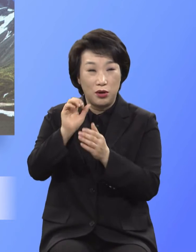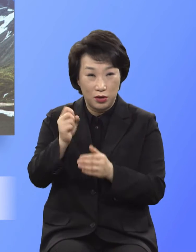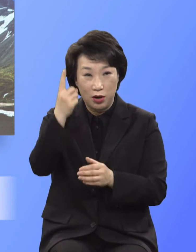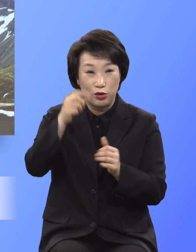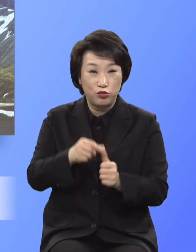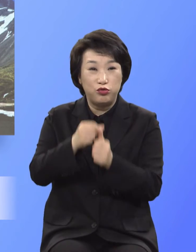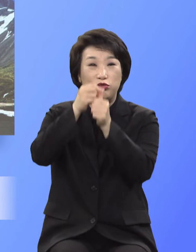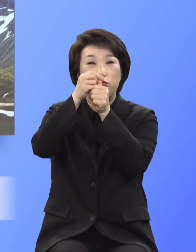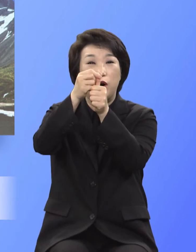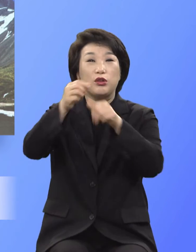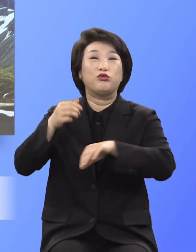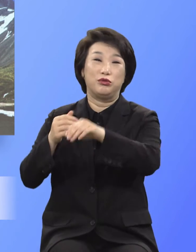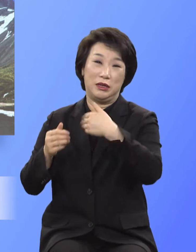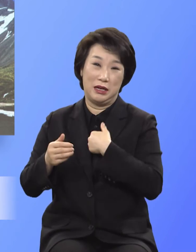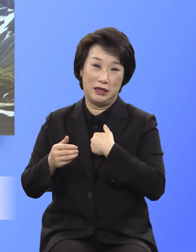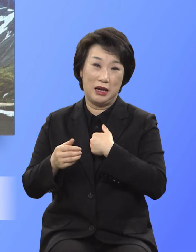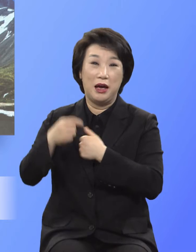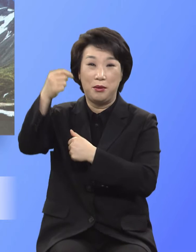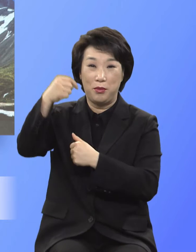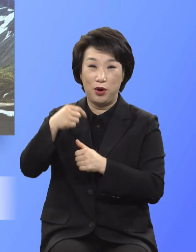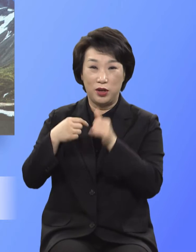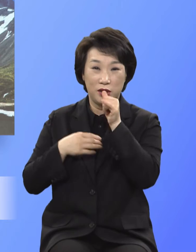구원받은 우리를 향해서